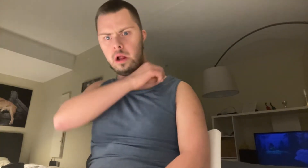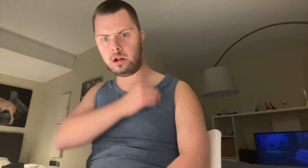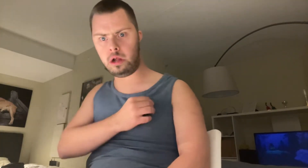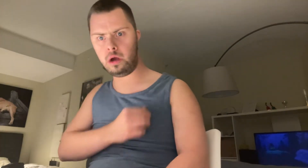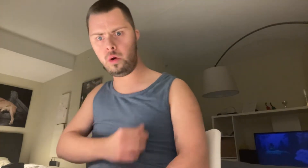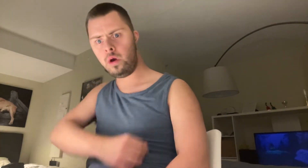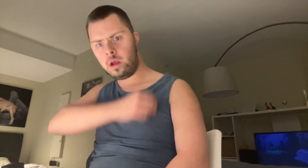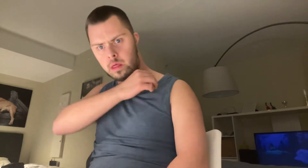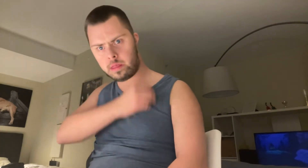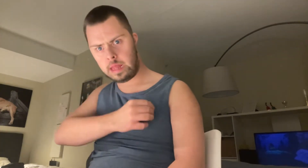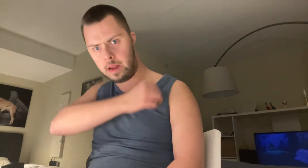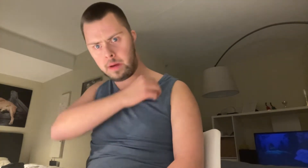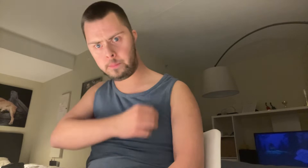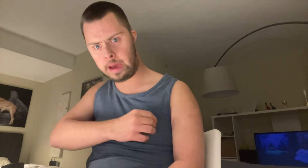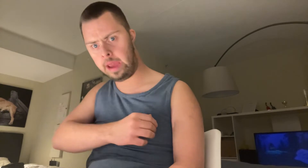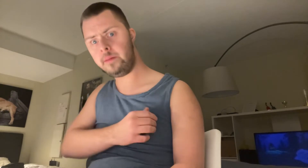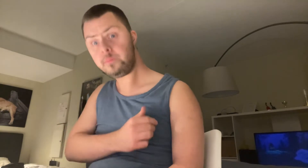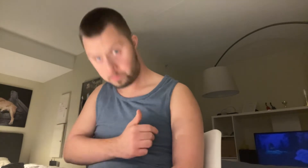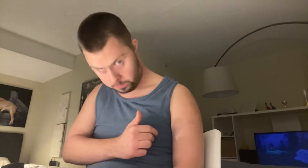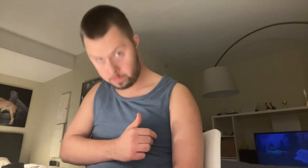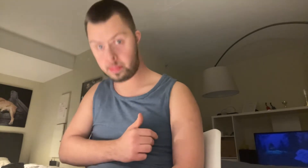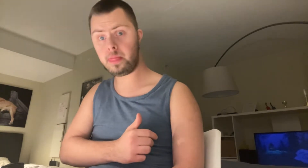237 snäll med mig.